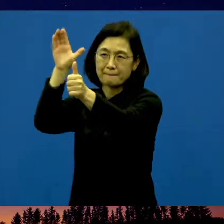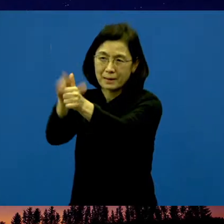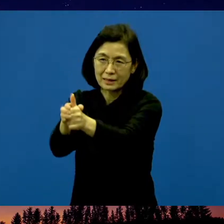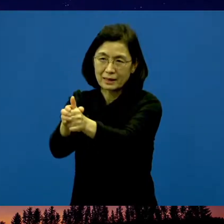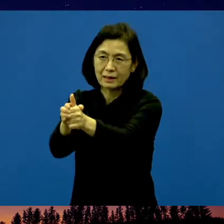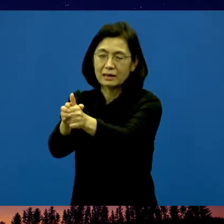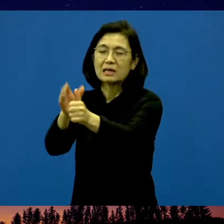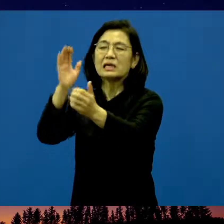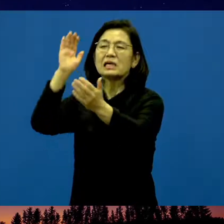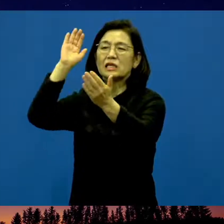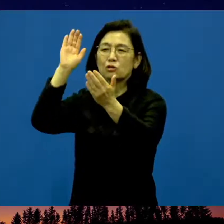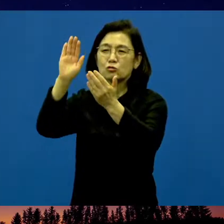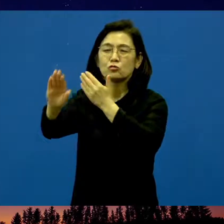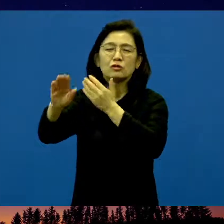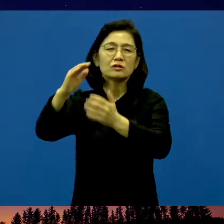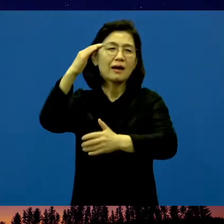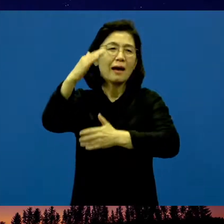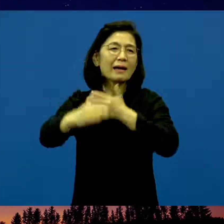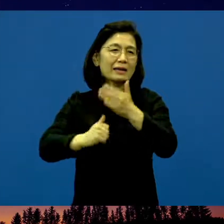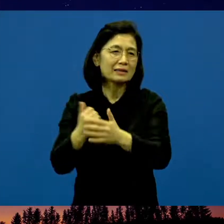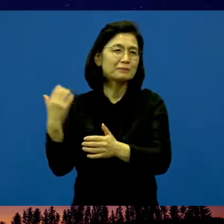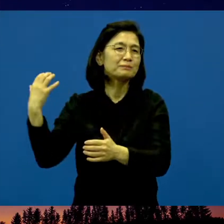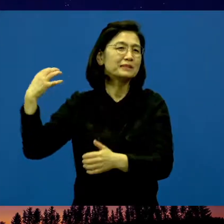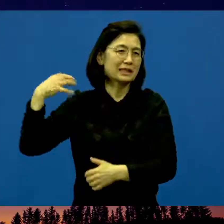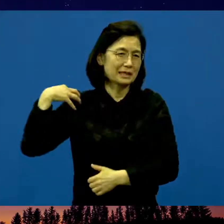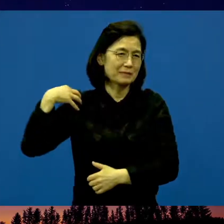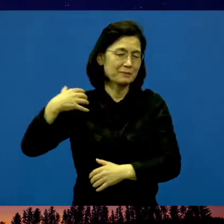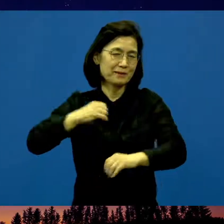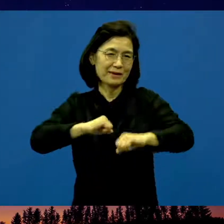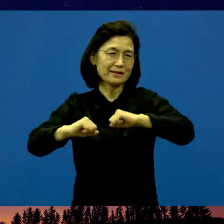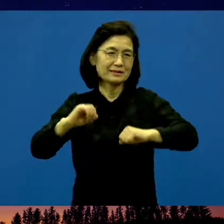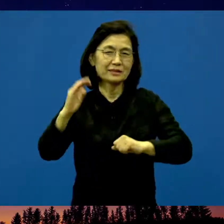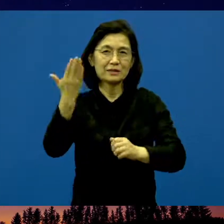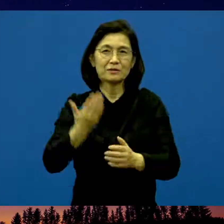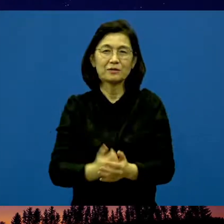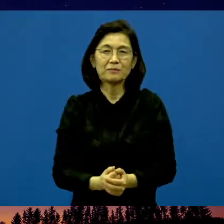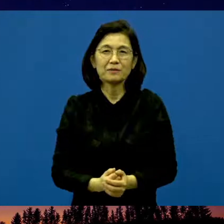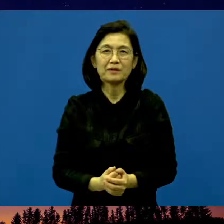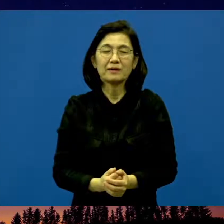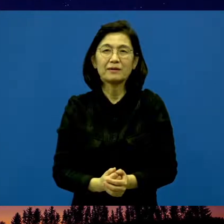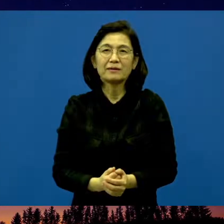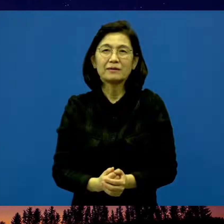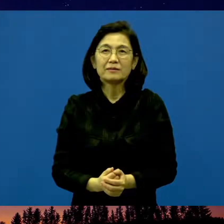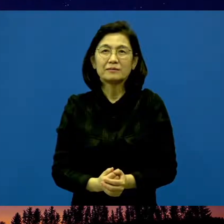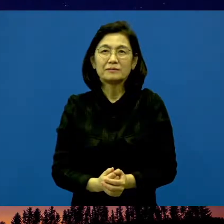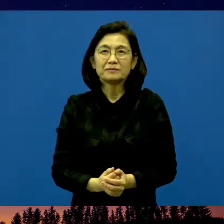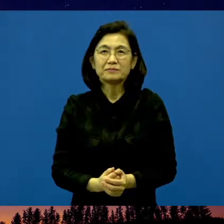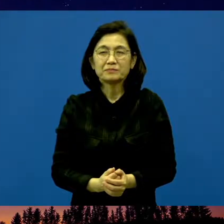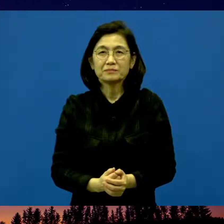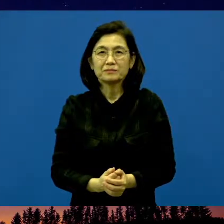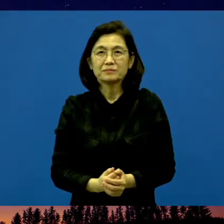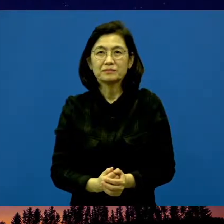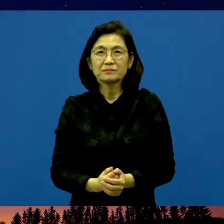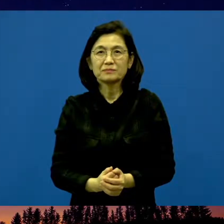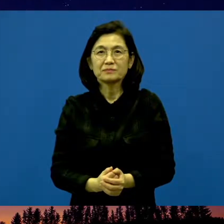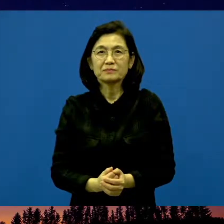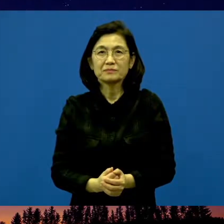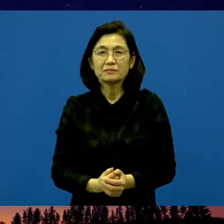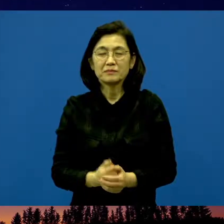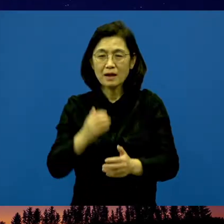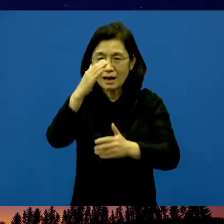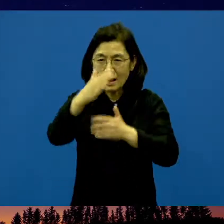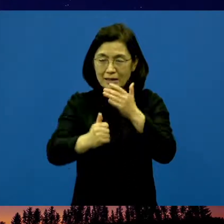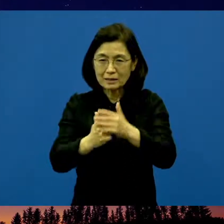것. 하나님은 자기의 기쁘신 뜻을 가지고 계시는데, 그것은 누구에게 그 기쁘신